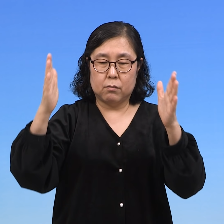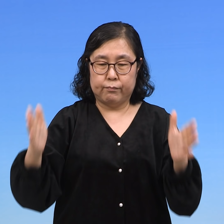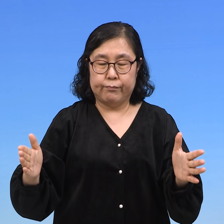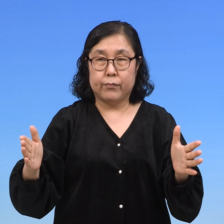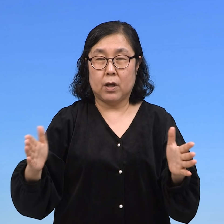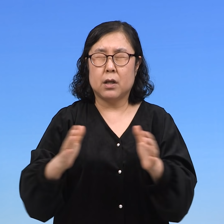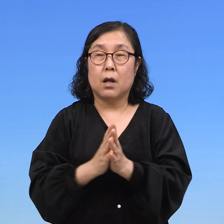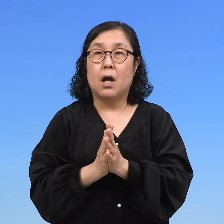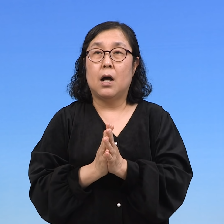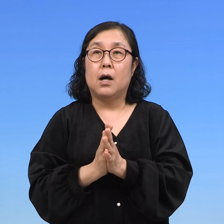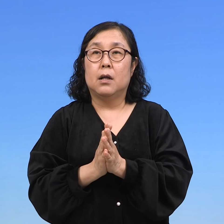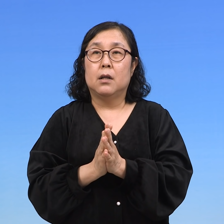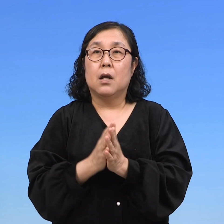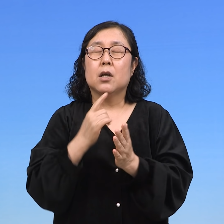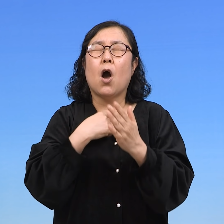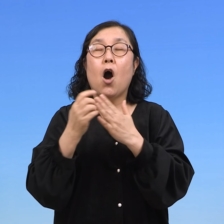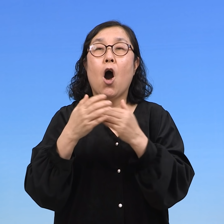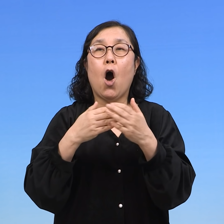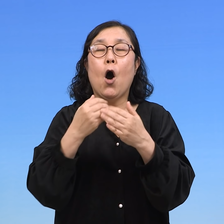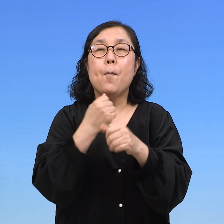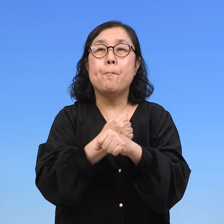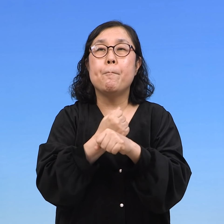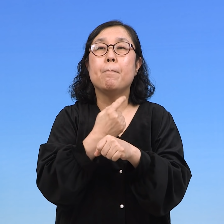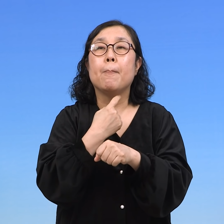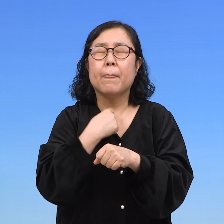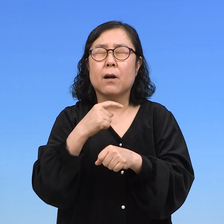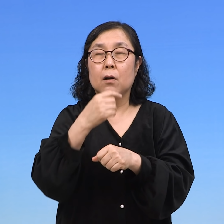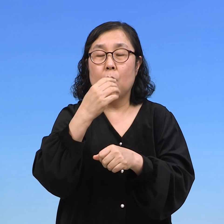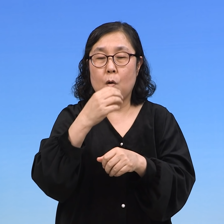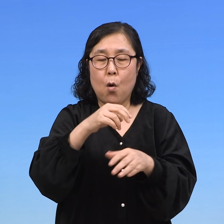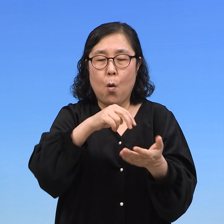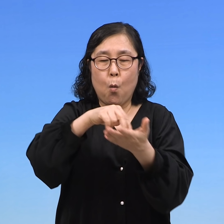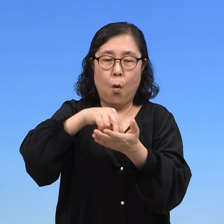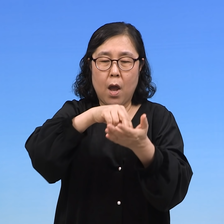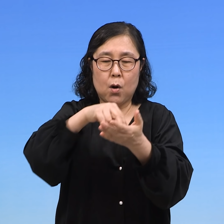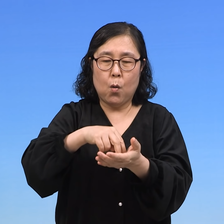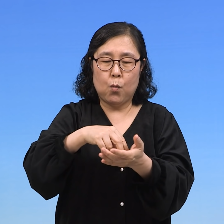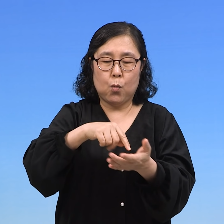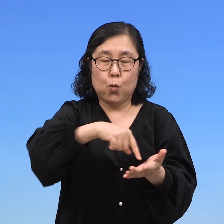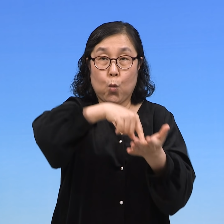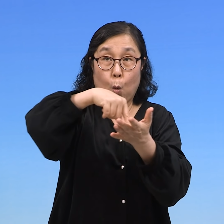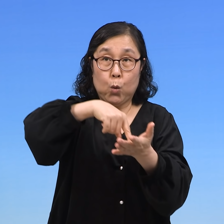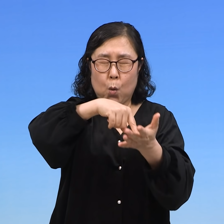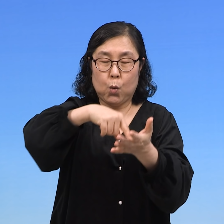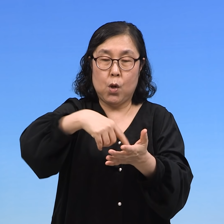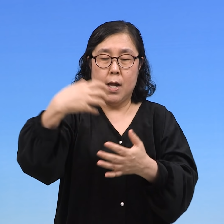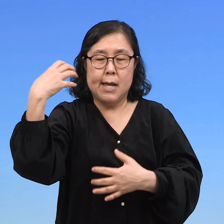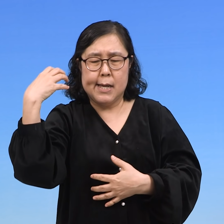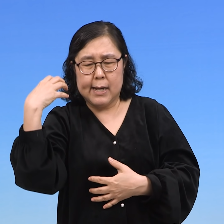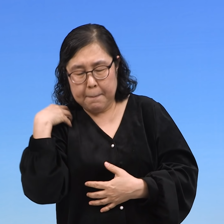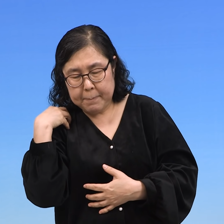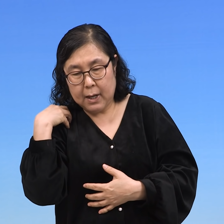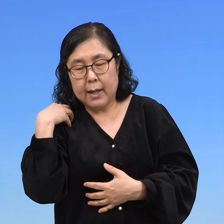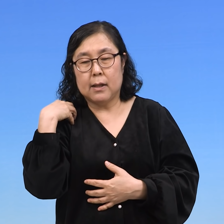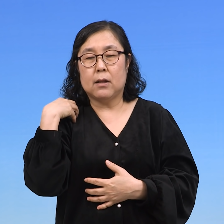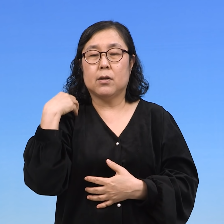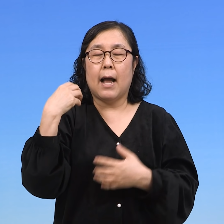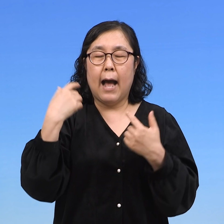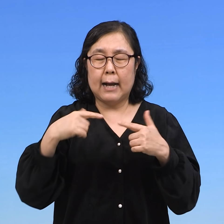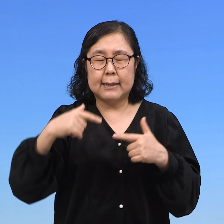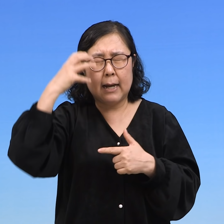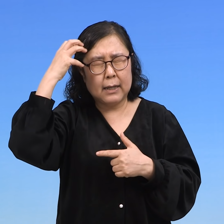겪어야 했던 그 배척당하시는 그 외로움 그 고독 이걸 주님이 감당하셨다는 사실을 우리는 늘